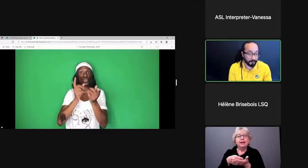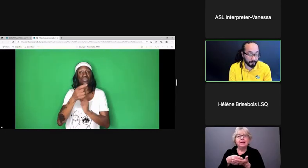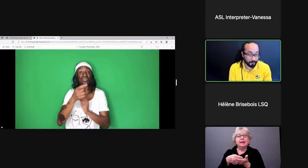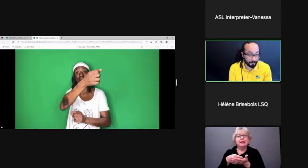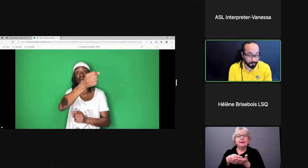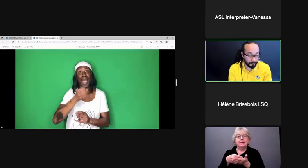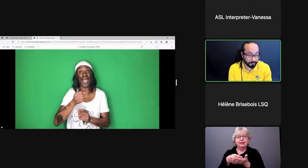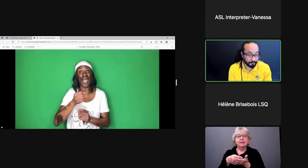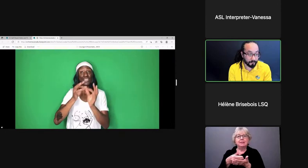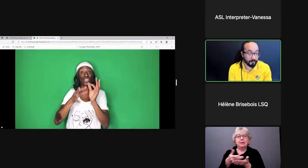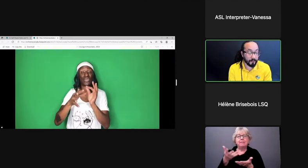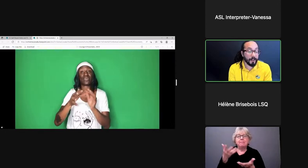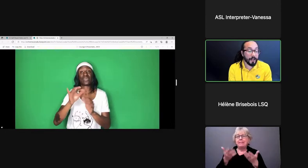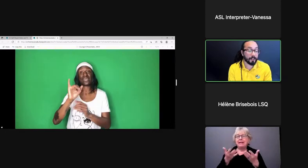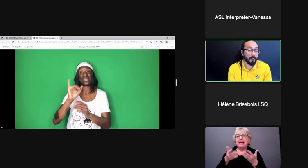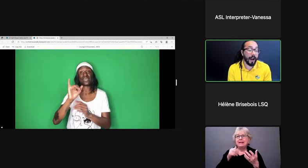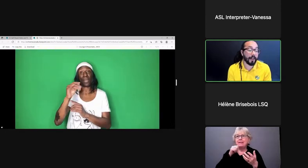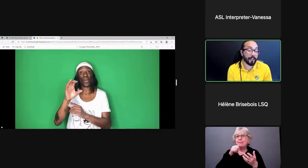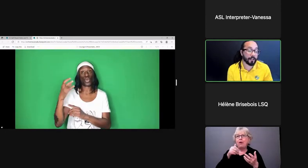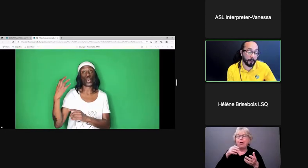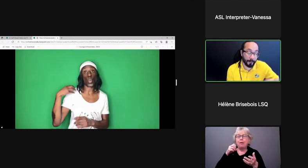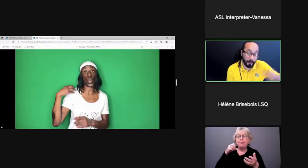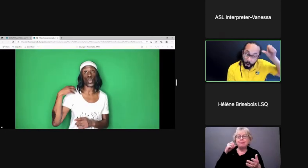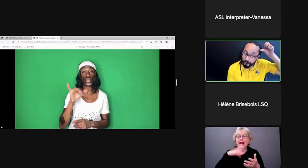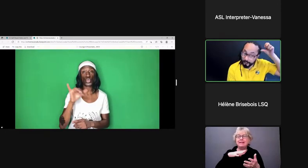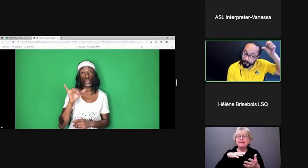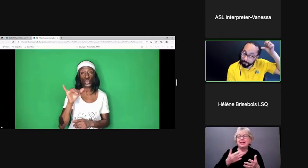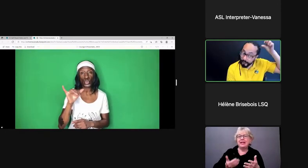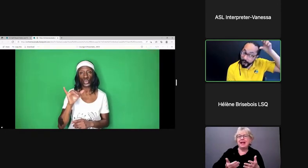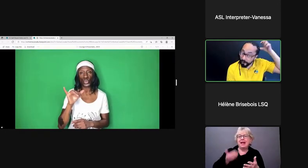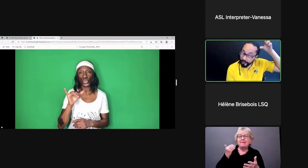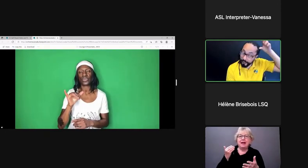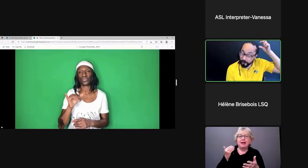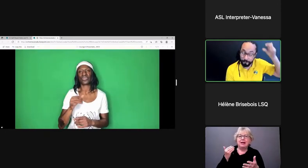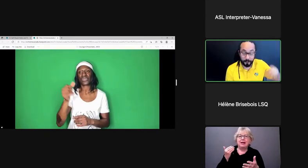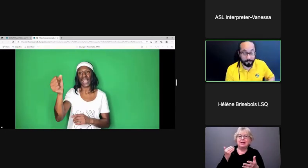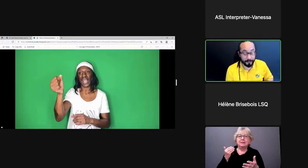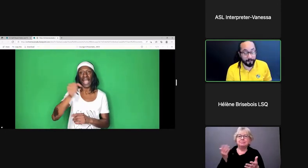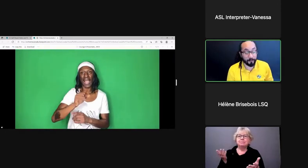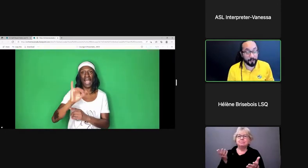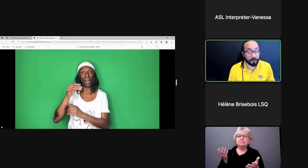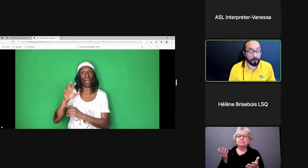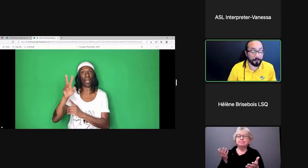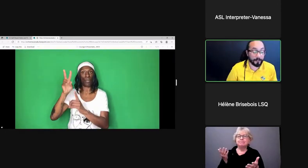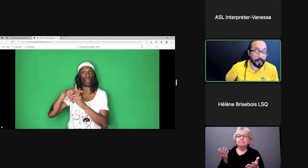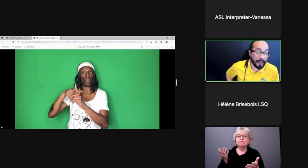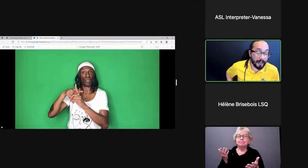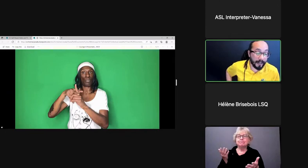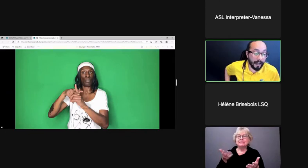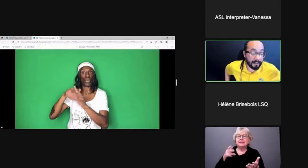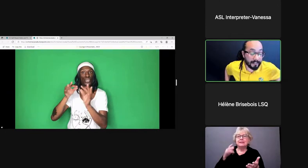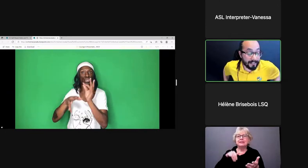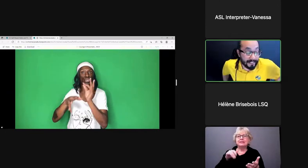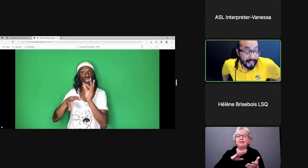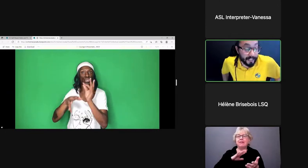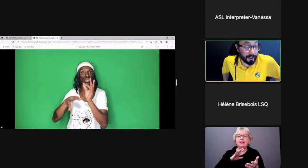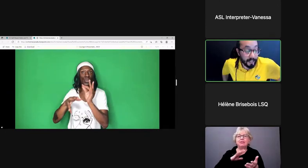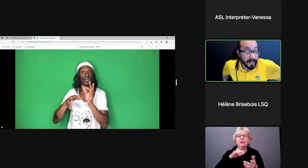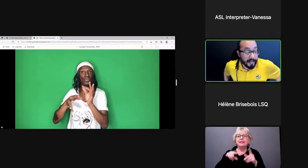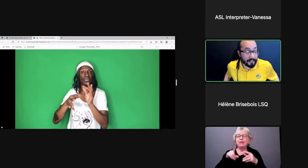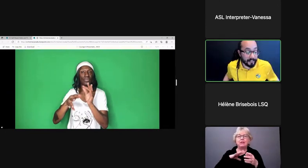peut-être pas planifié tout à fait assez tôt. Alors, oui, il y a des interprètes,